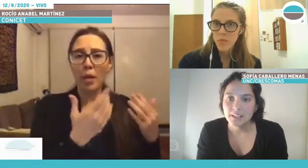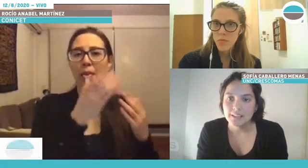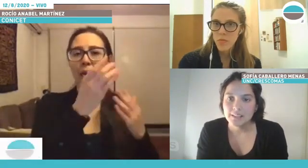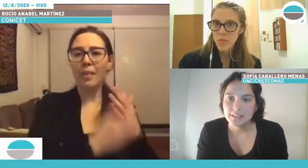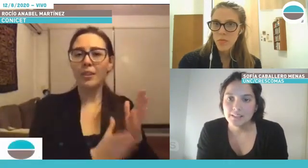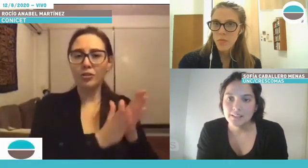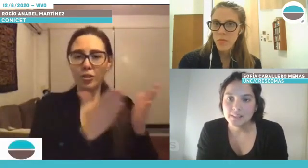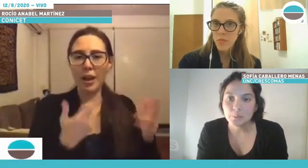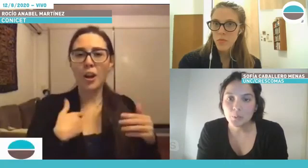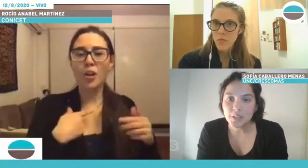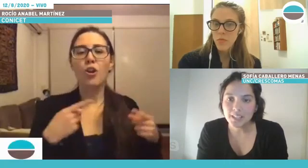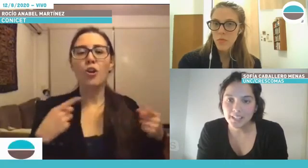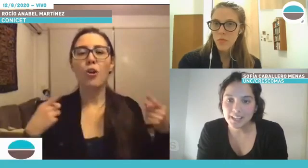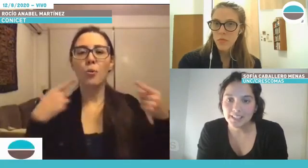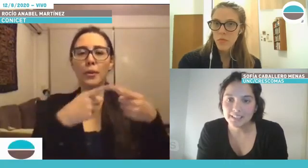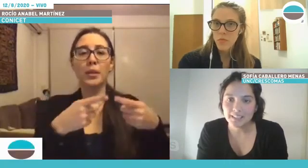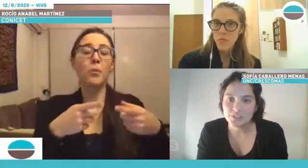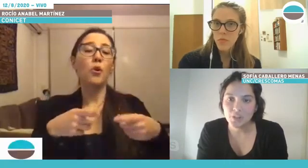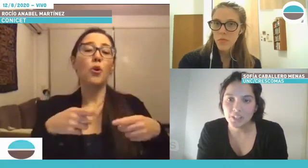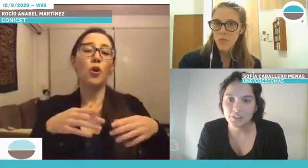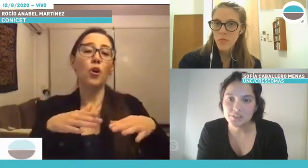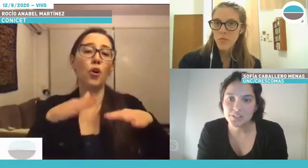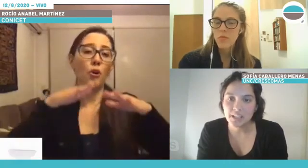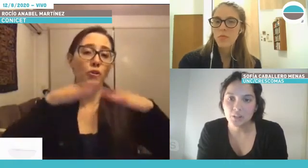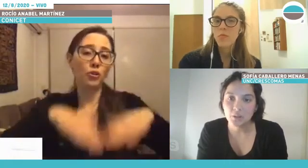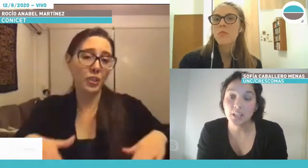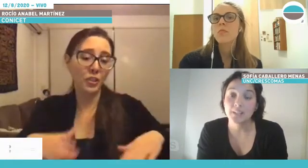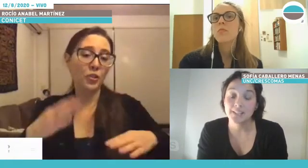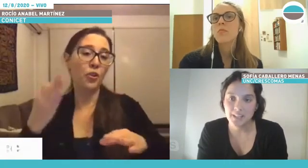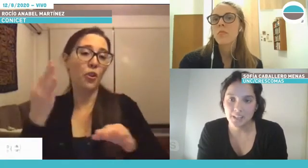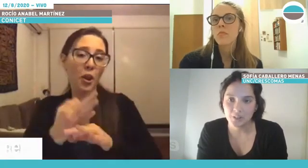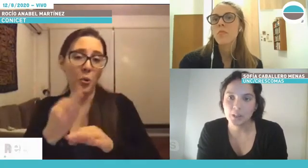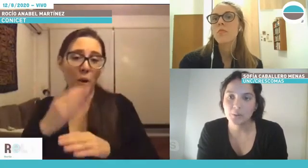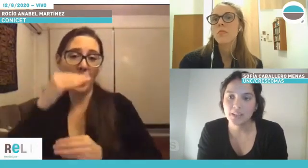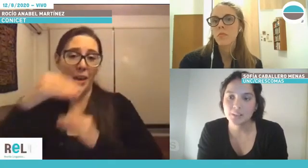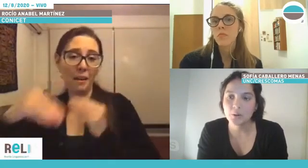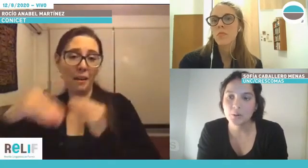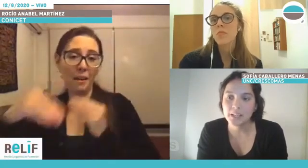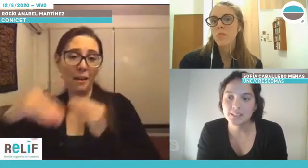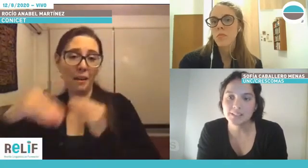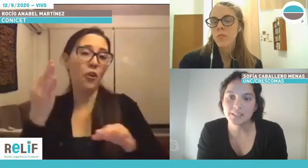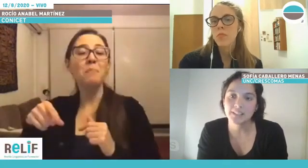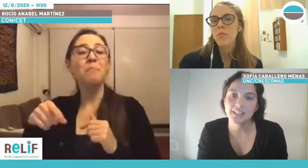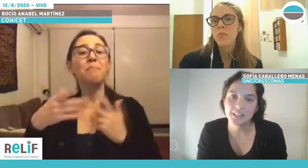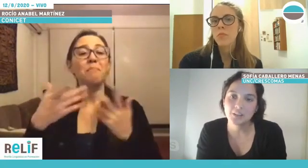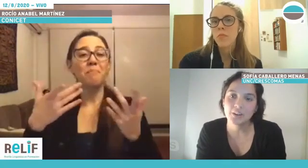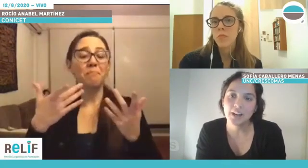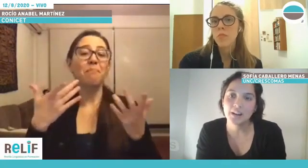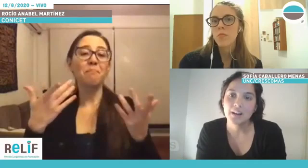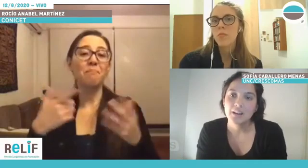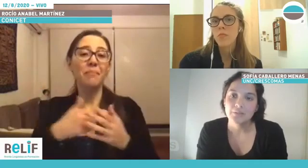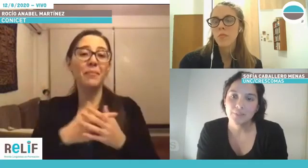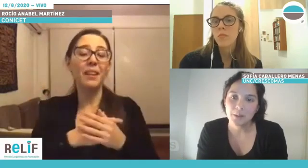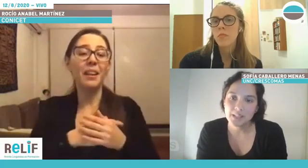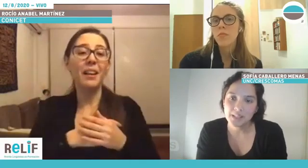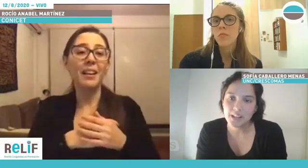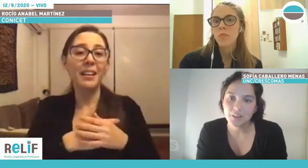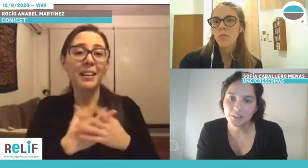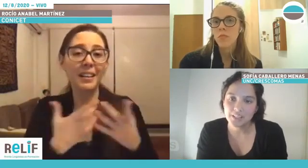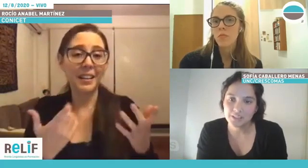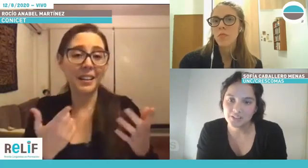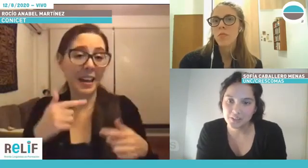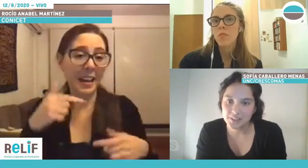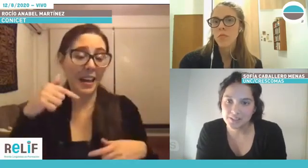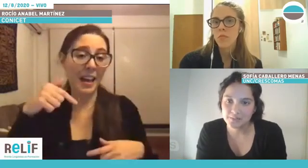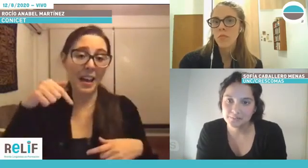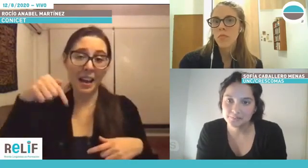que se pudiera generar este diccionario señario, que el objetivo, ¿cuál es? Está dirigido a familias